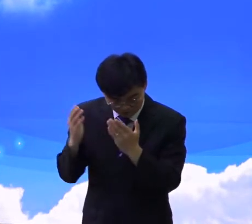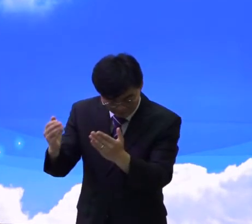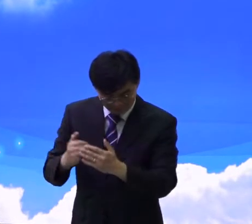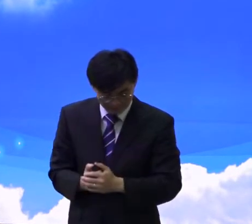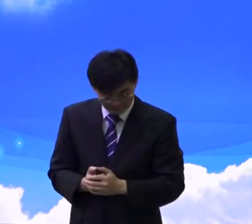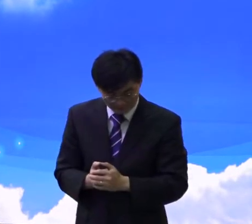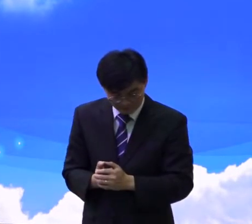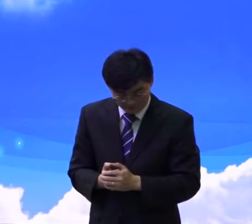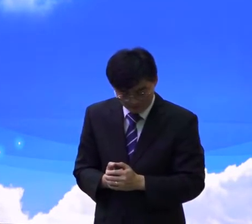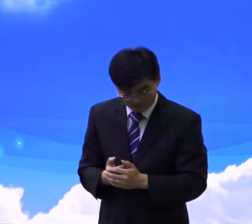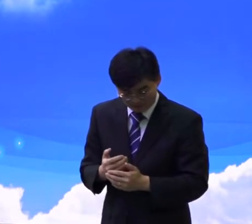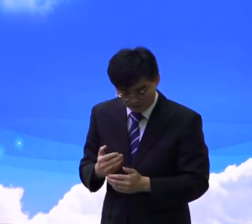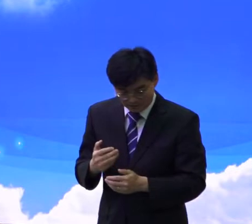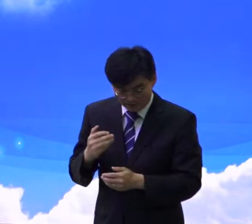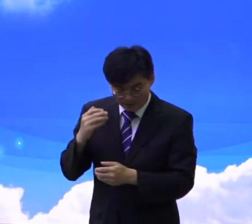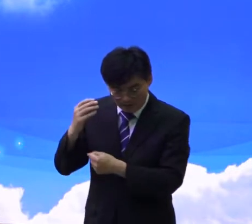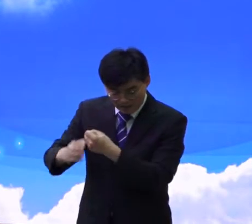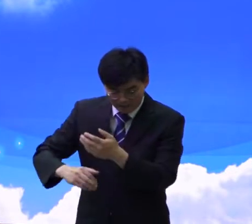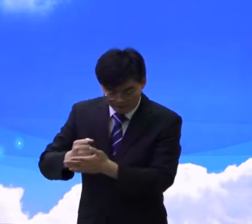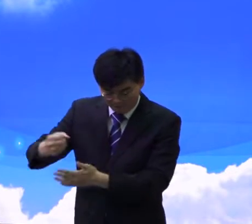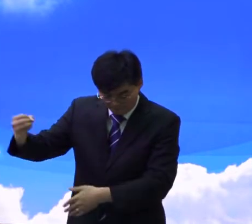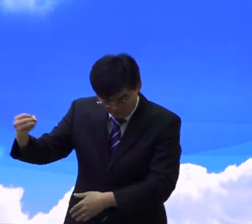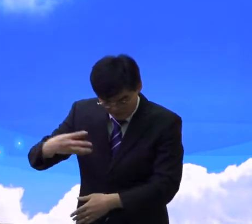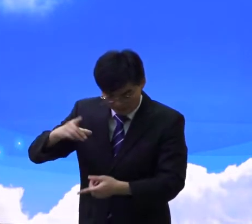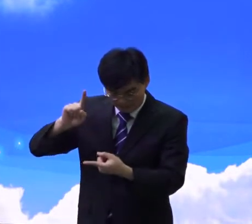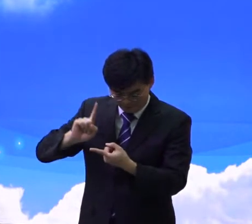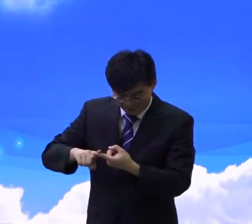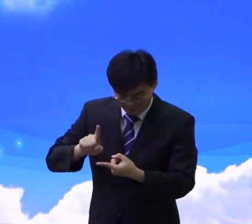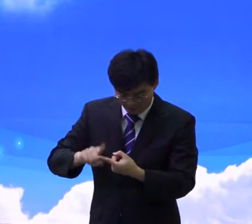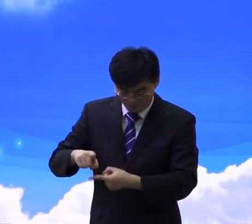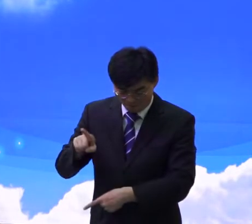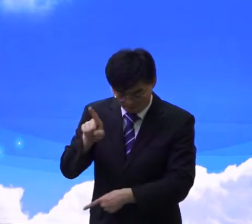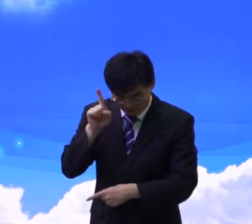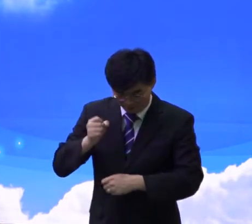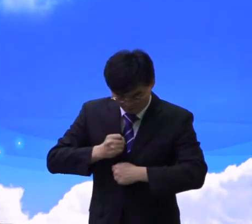붙들고 충성스럽게 끝까지 걸어갔습니다.